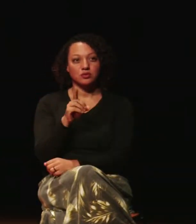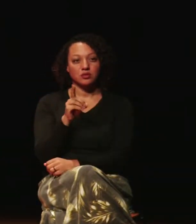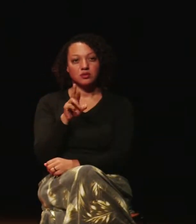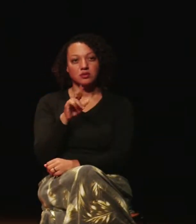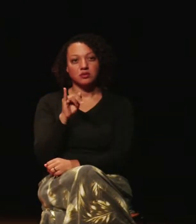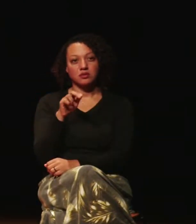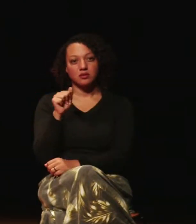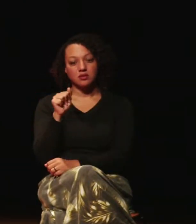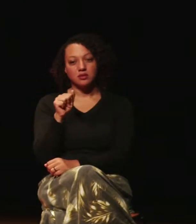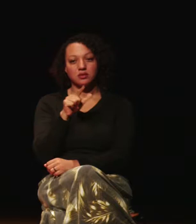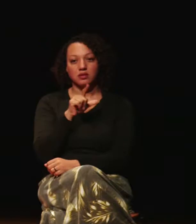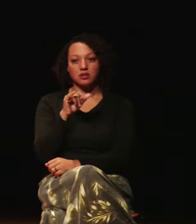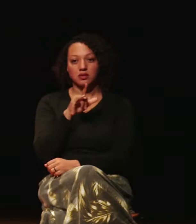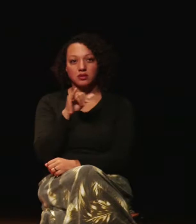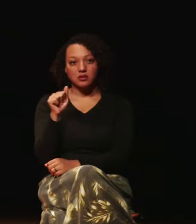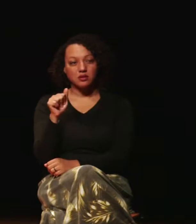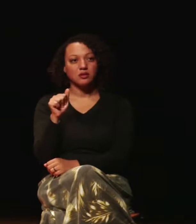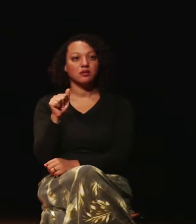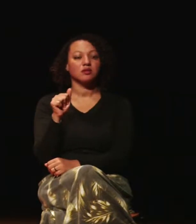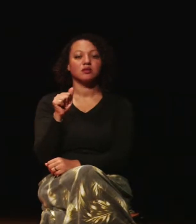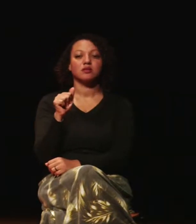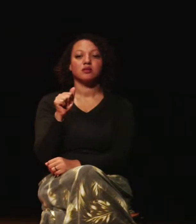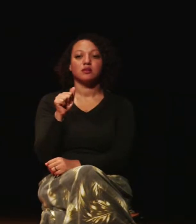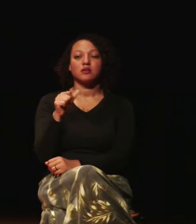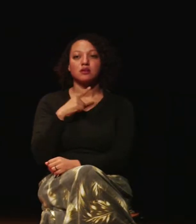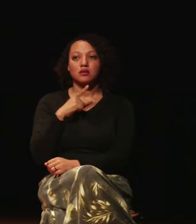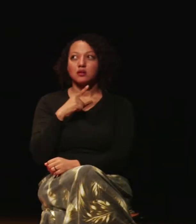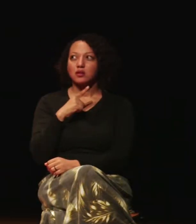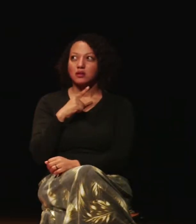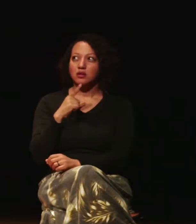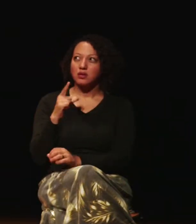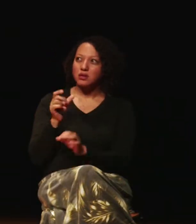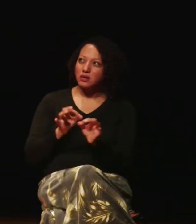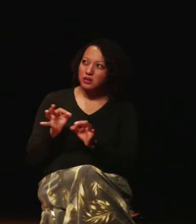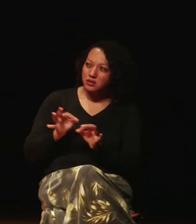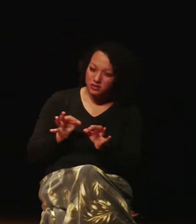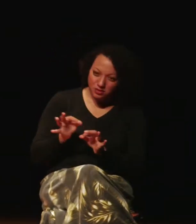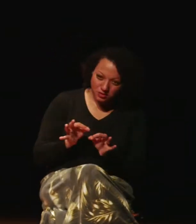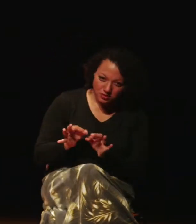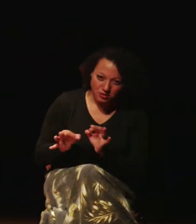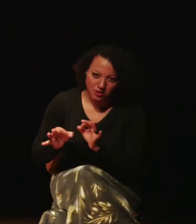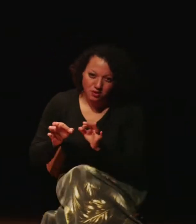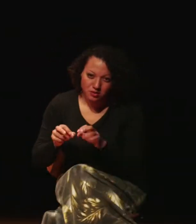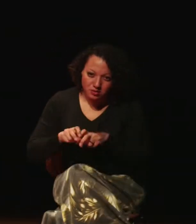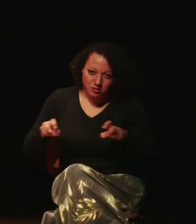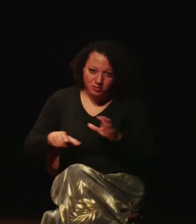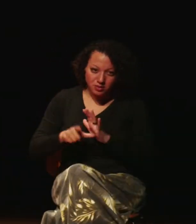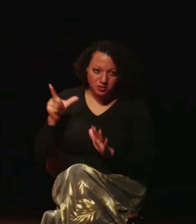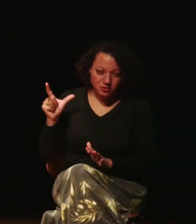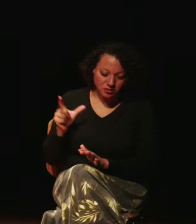Pedrosa, Lilia Schwartz e o Fernando Oliva, que moderaram e apresentaram as mesas anteriores.